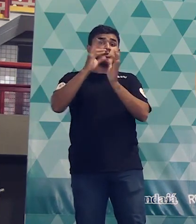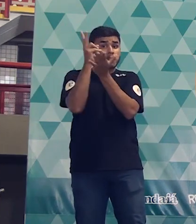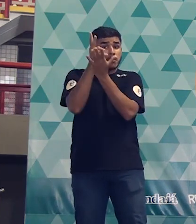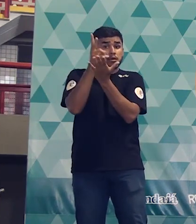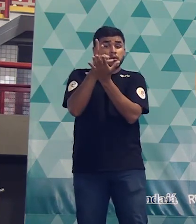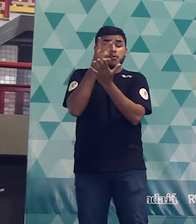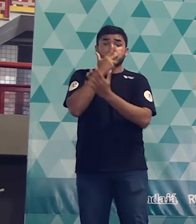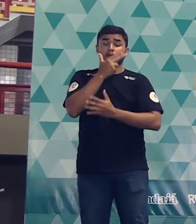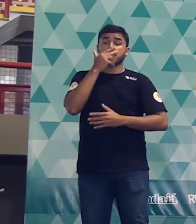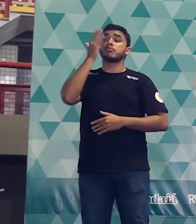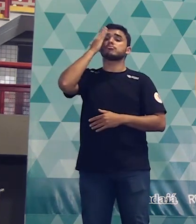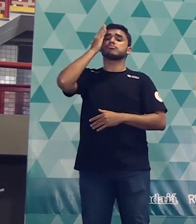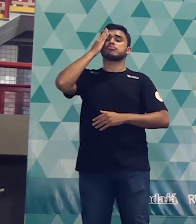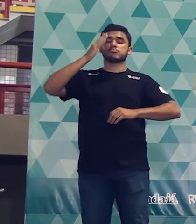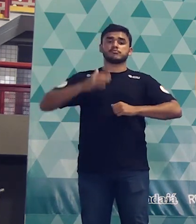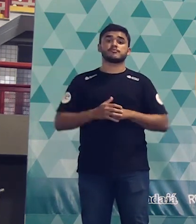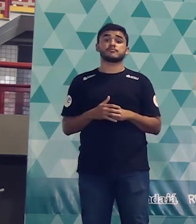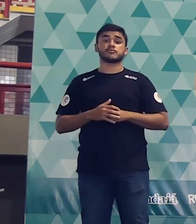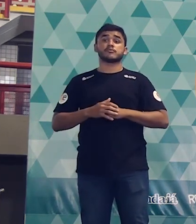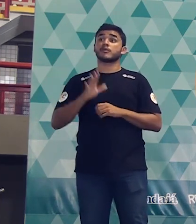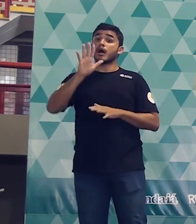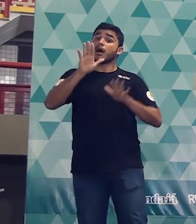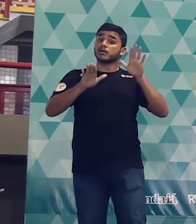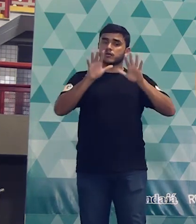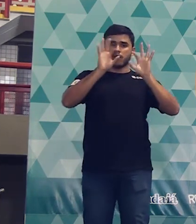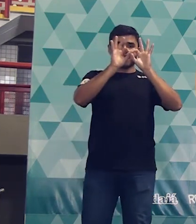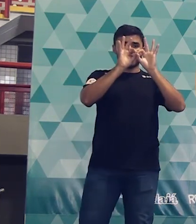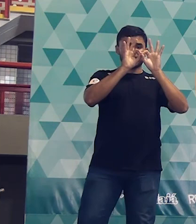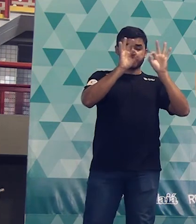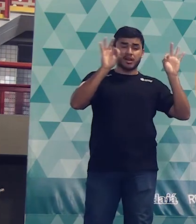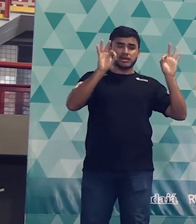vezes, quase que com as mesmas palavras.